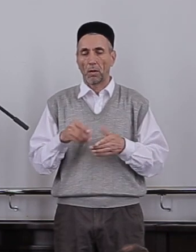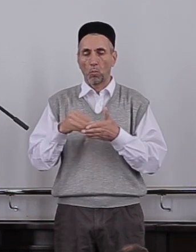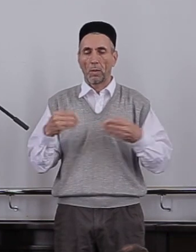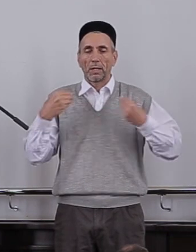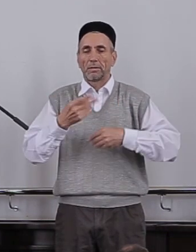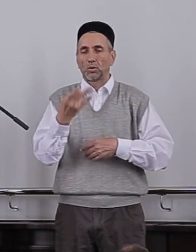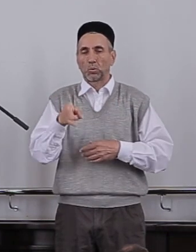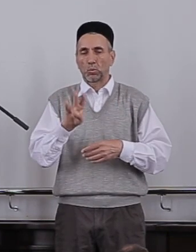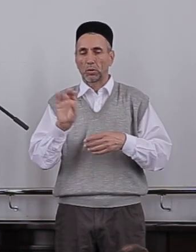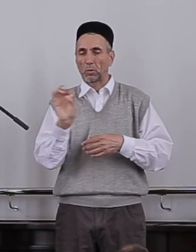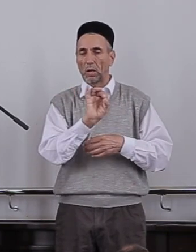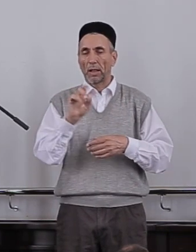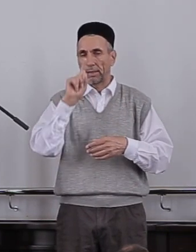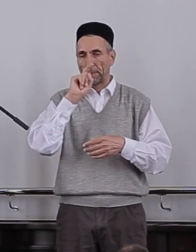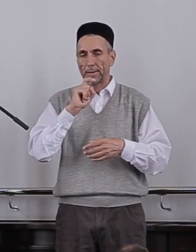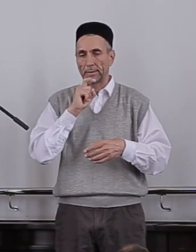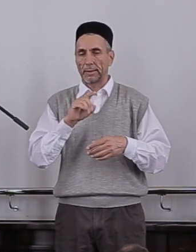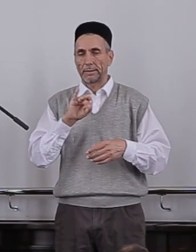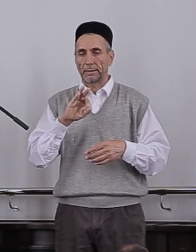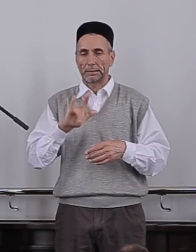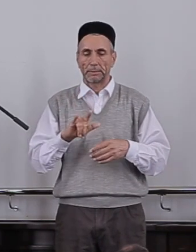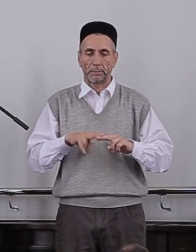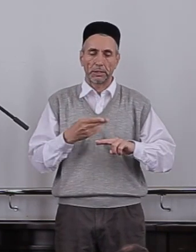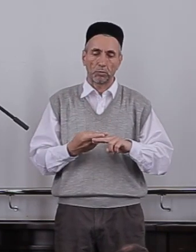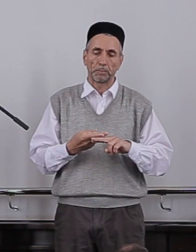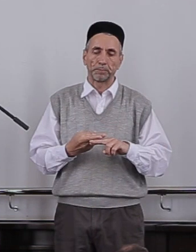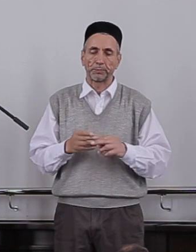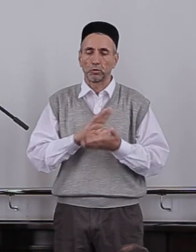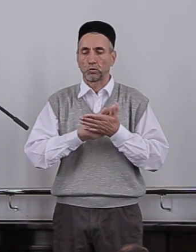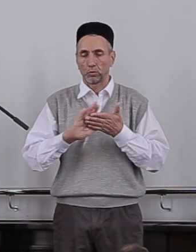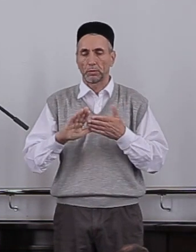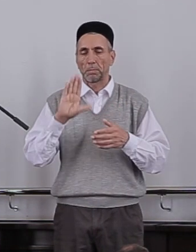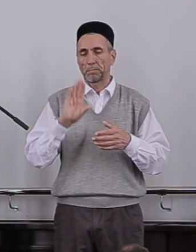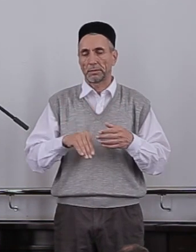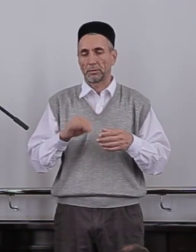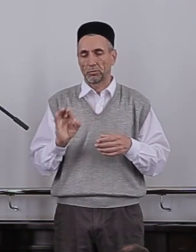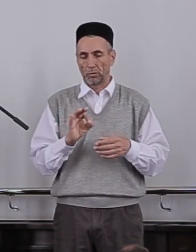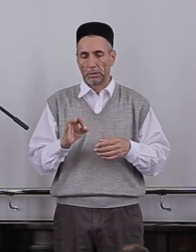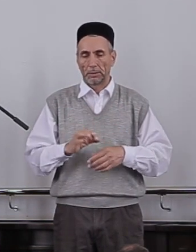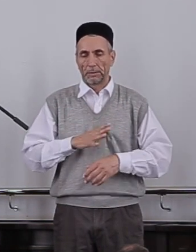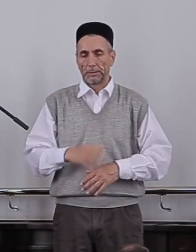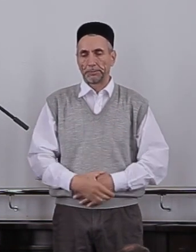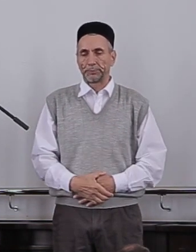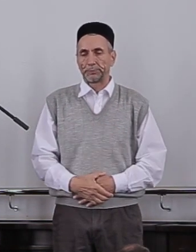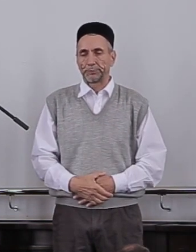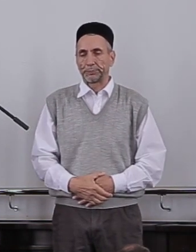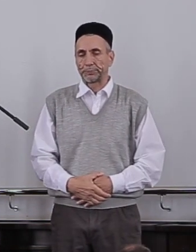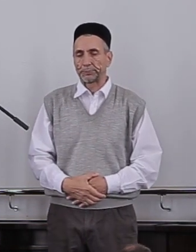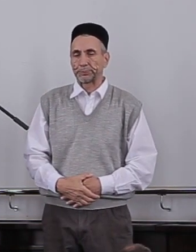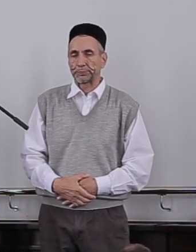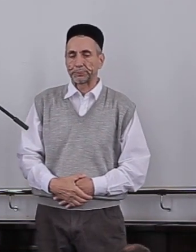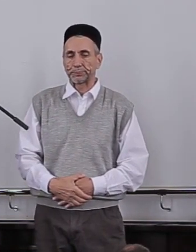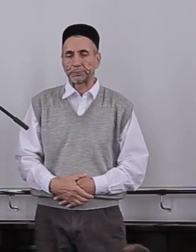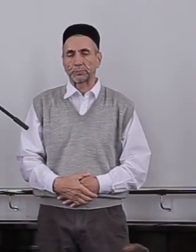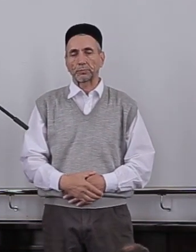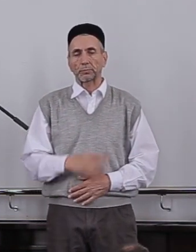de girip, cahiliye çıkarırız. Şimdi Allah'a rahmeti olsun, Allah telefonu ölesin, kimçilik hatlarımızda lafı ölesin. Ve akıllı kavle hâdâ